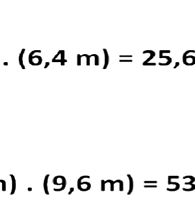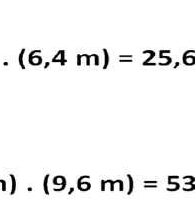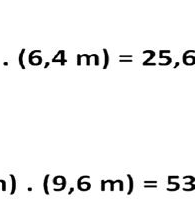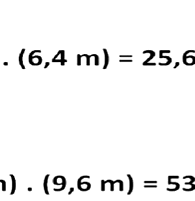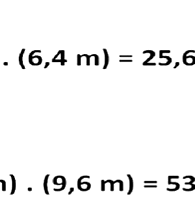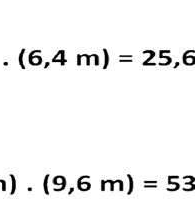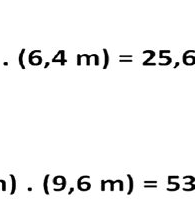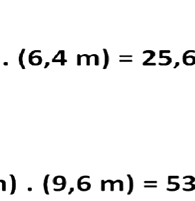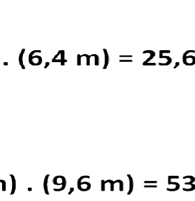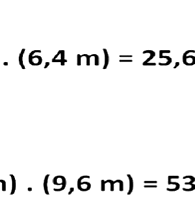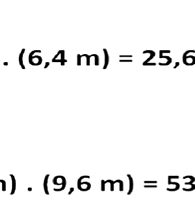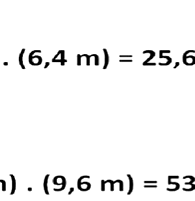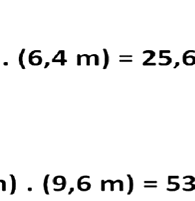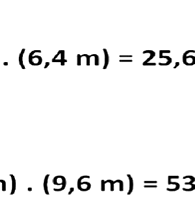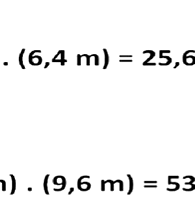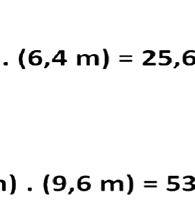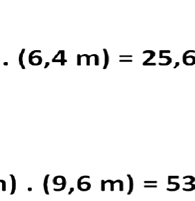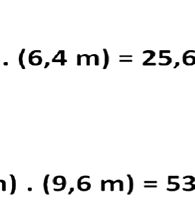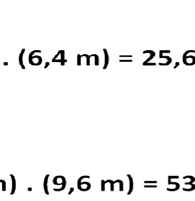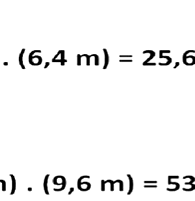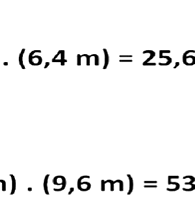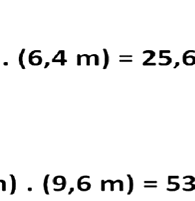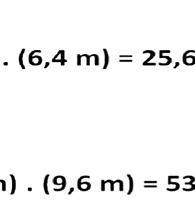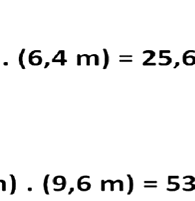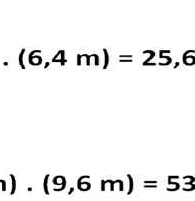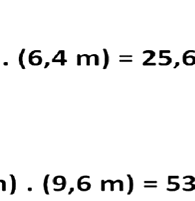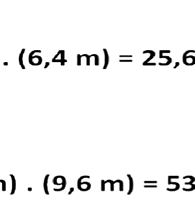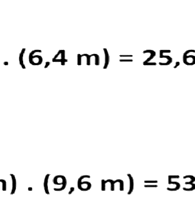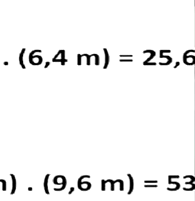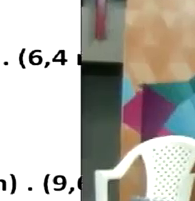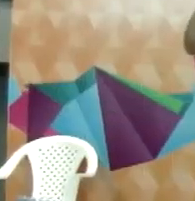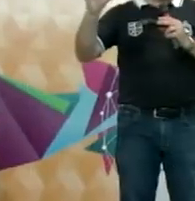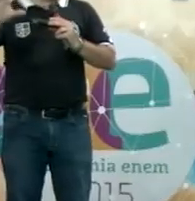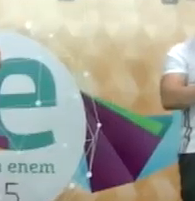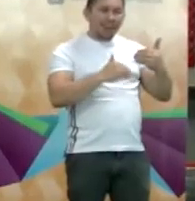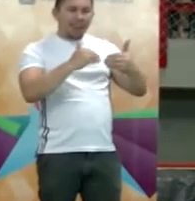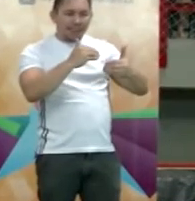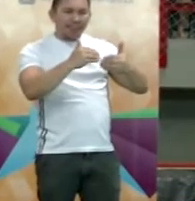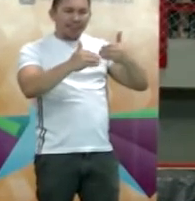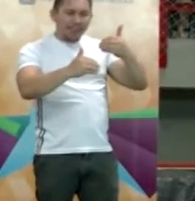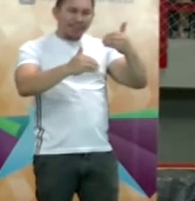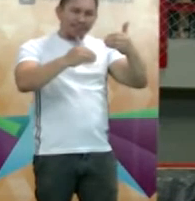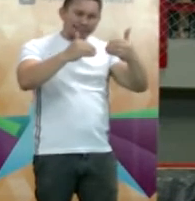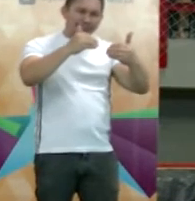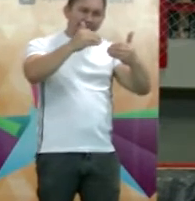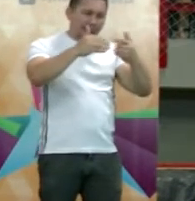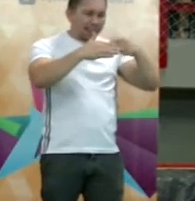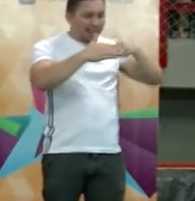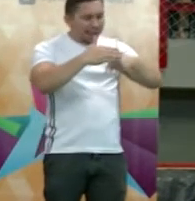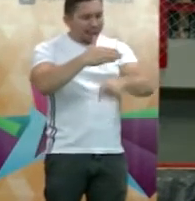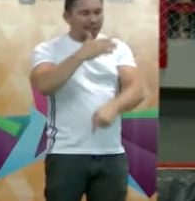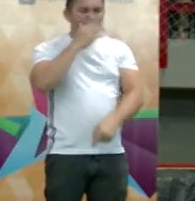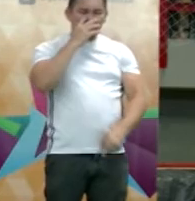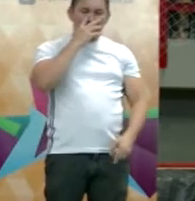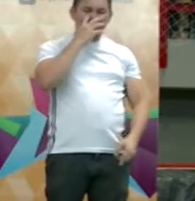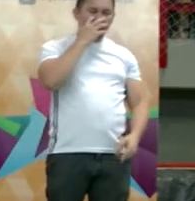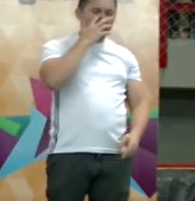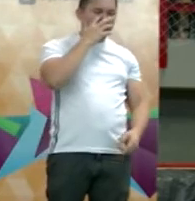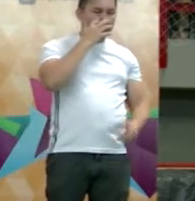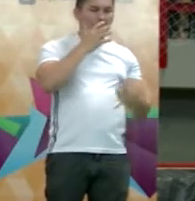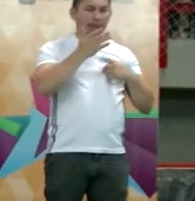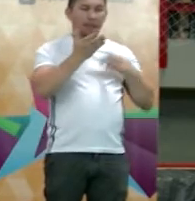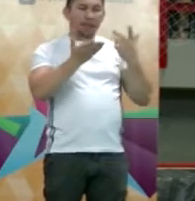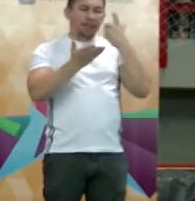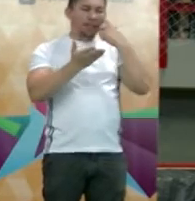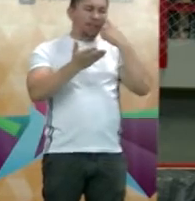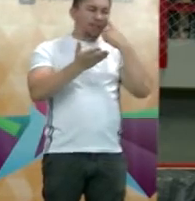Tranquilo aí? Ó, as questões estão começando a ficar um pouquinho mais, não tão simples, né? A figura não está mais